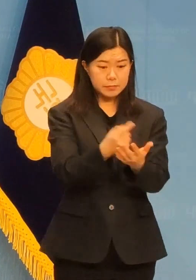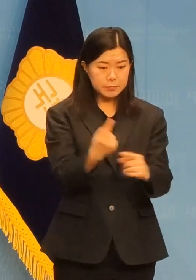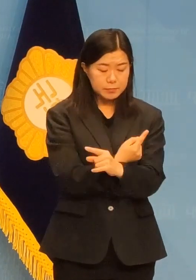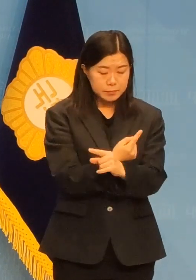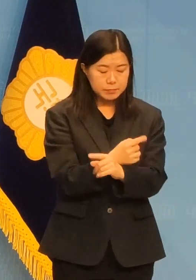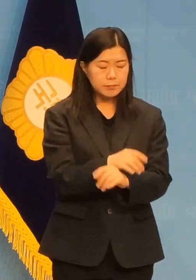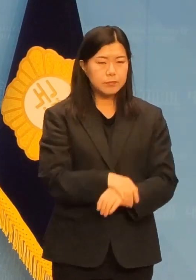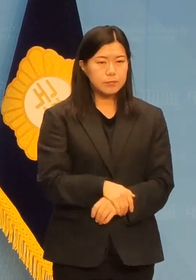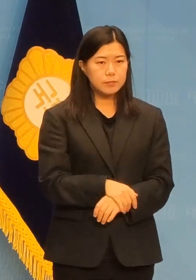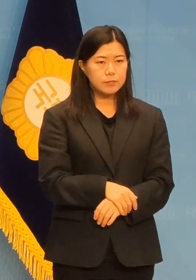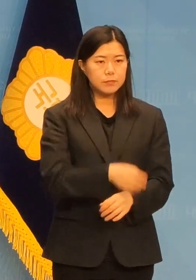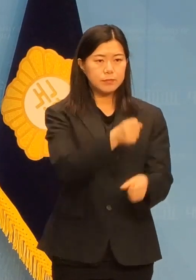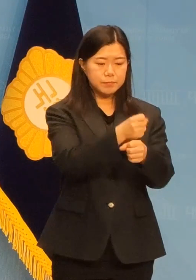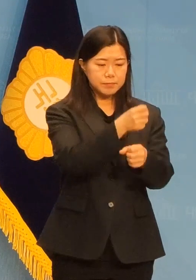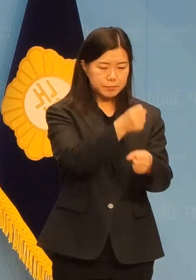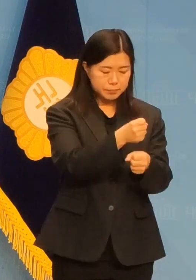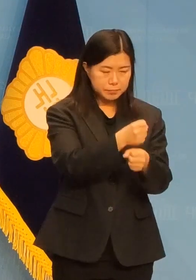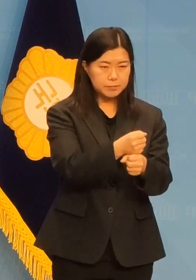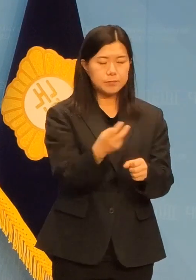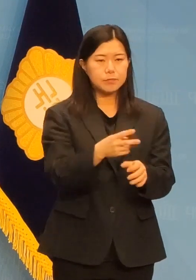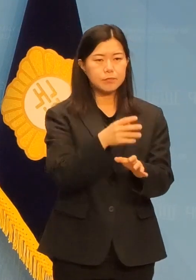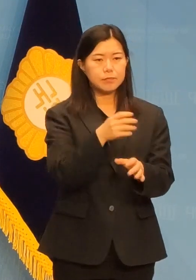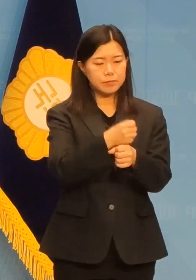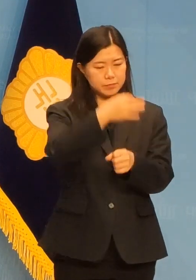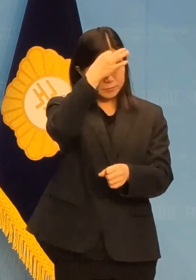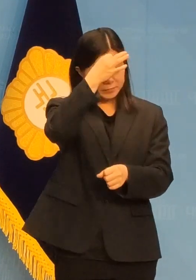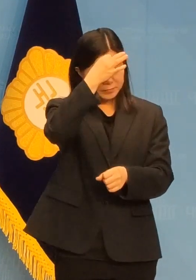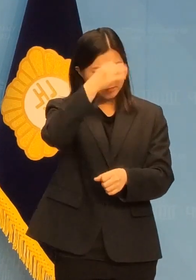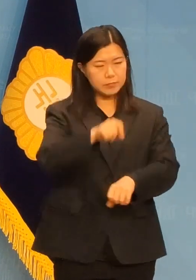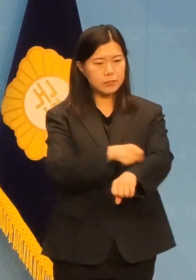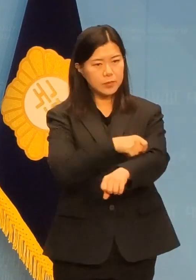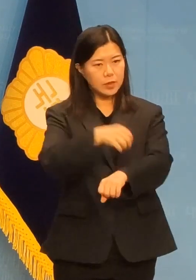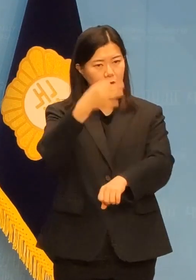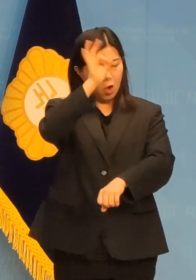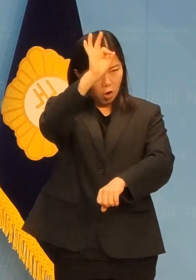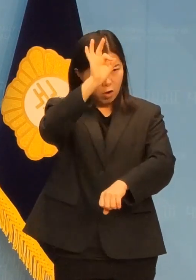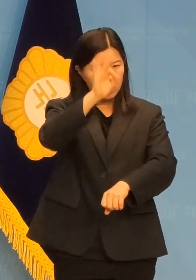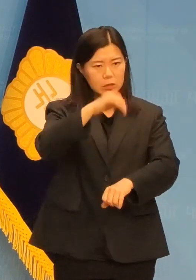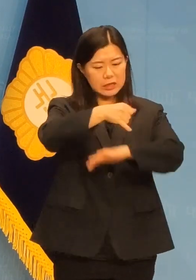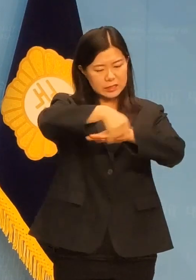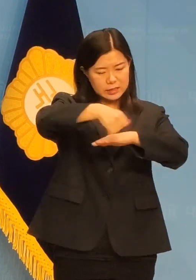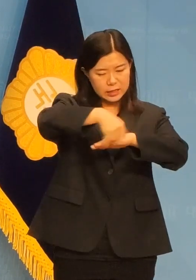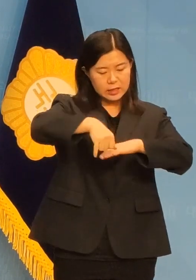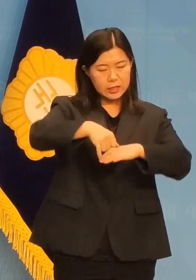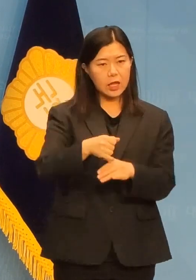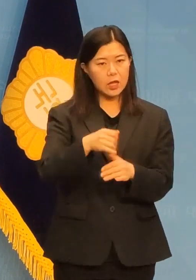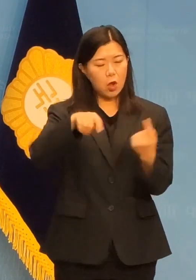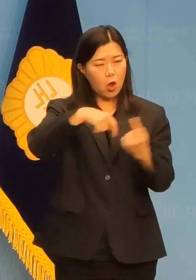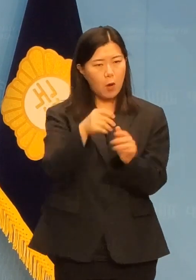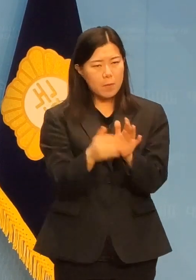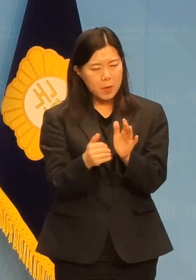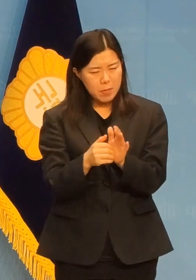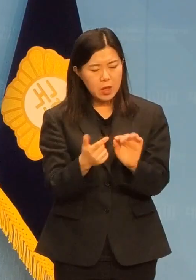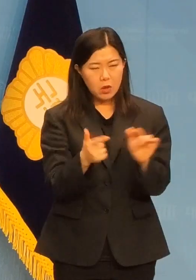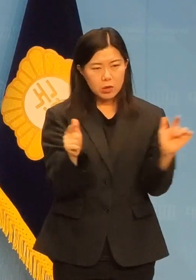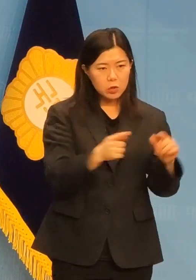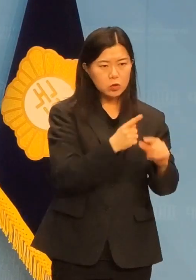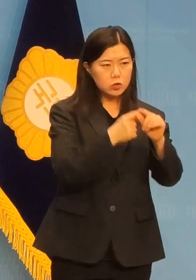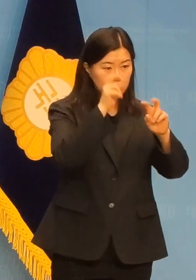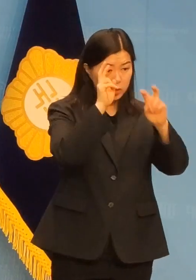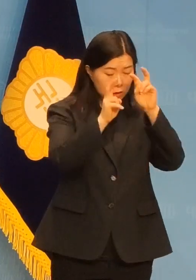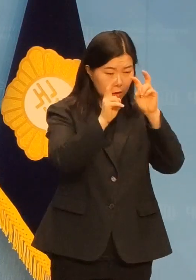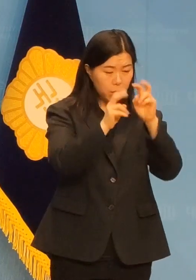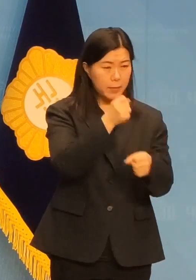개정안은 제조, 생산기술, 특허 디자인, 영업 비밀은 물론 중소기업이 만든 경제적 가치가